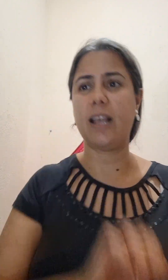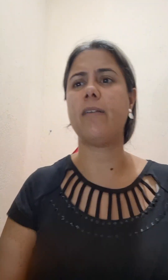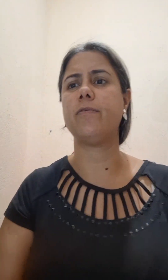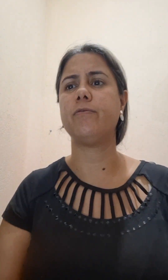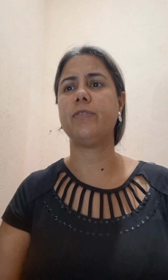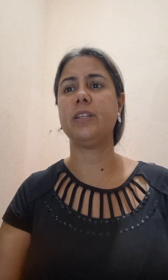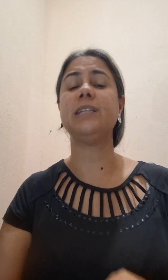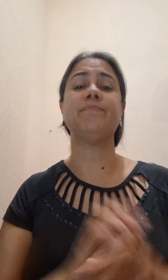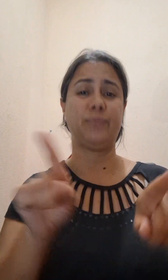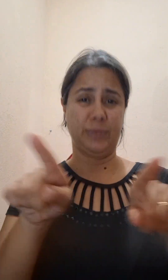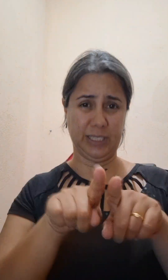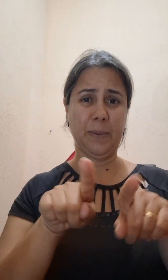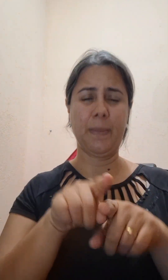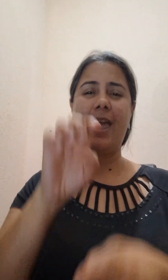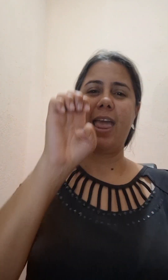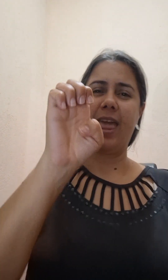o Asaf,